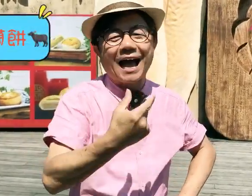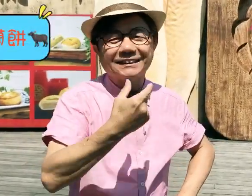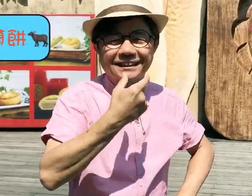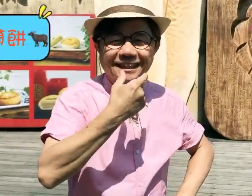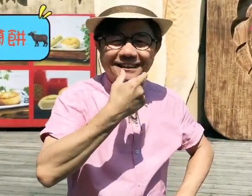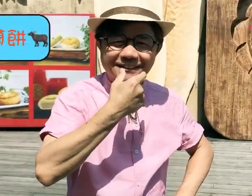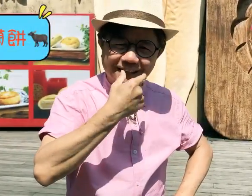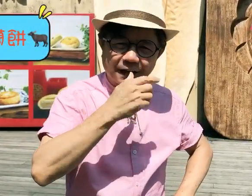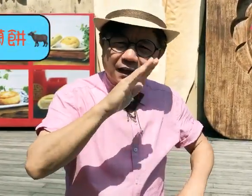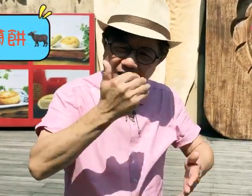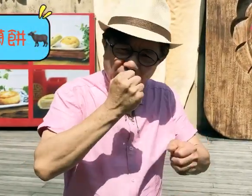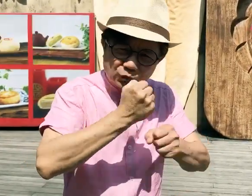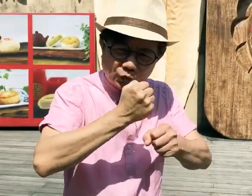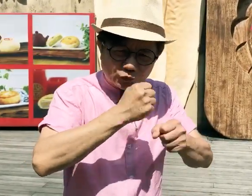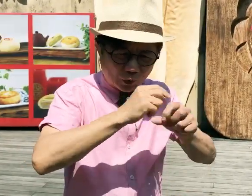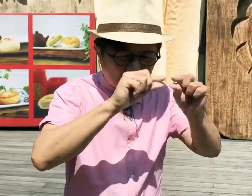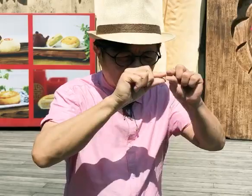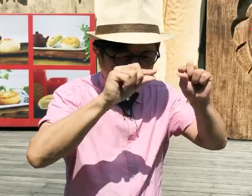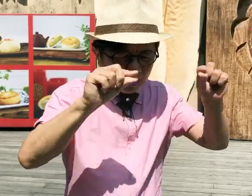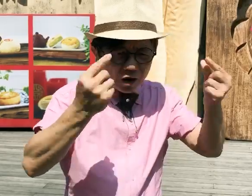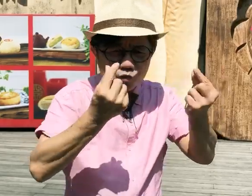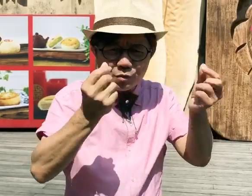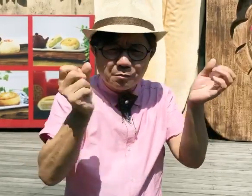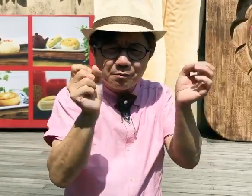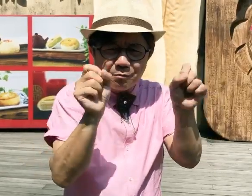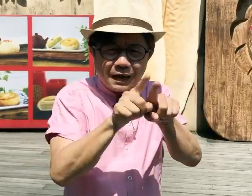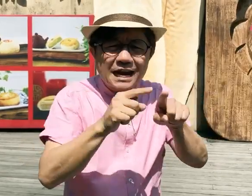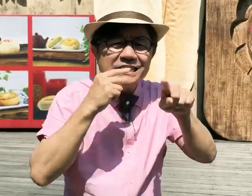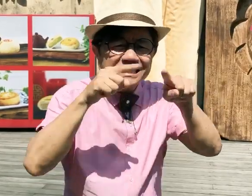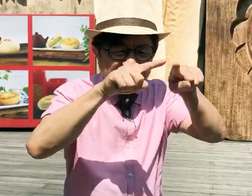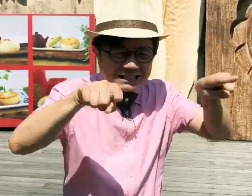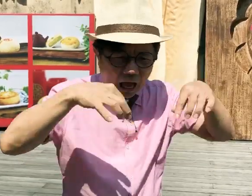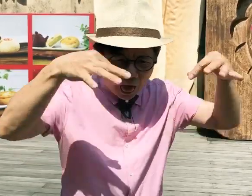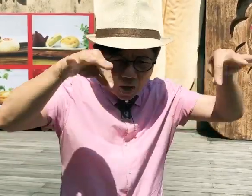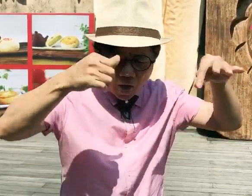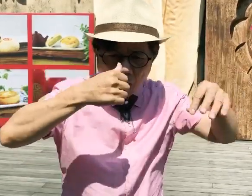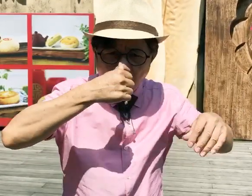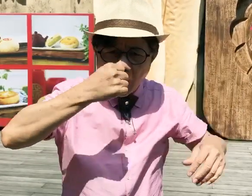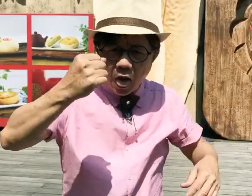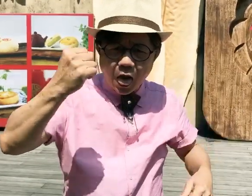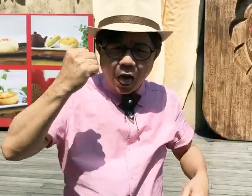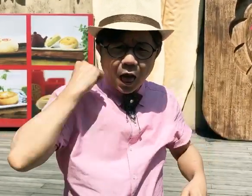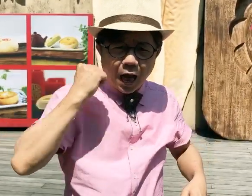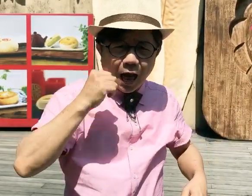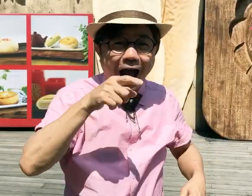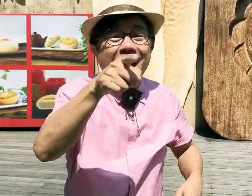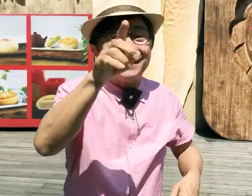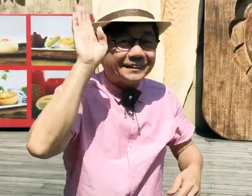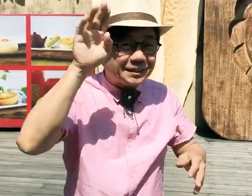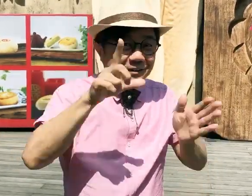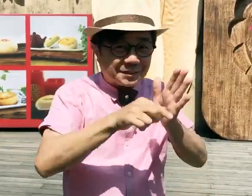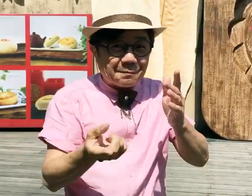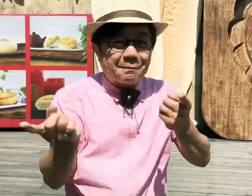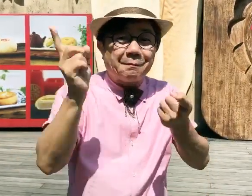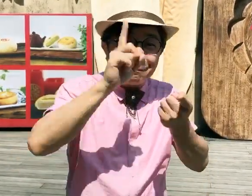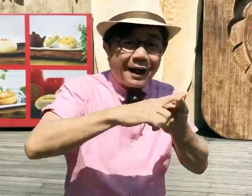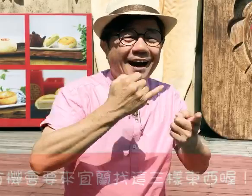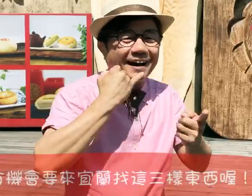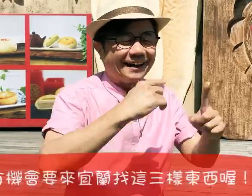宜兰饼，做工之细啊，就好像纸片一样的薄。如果